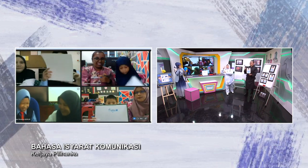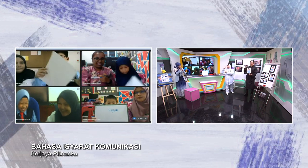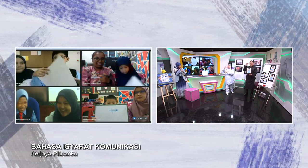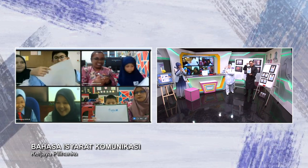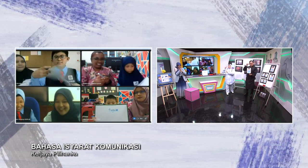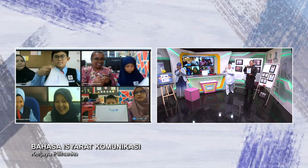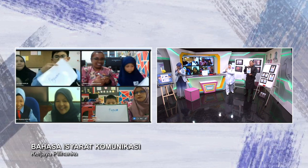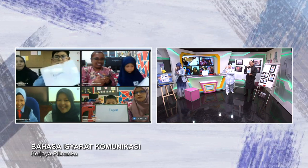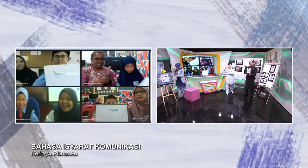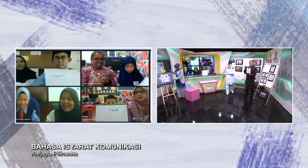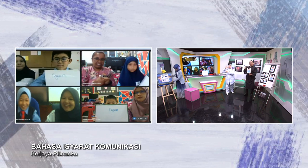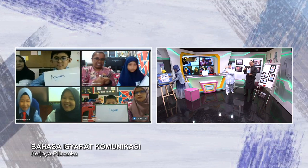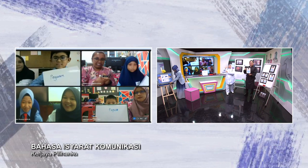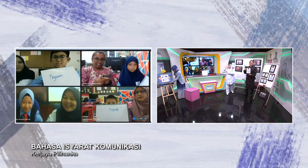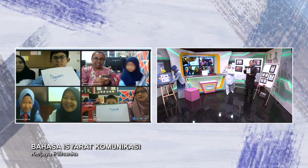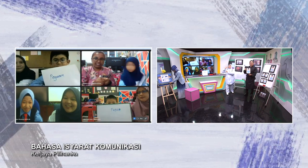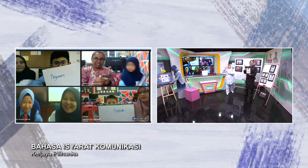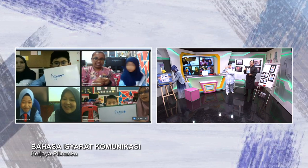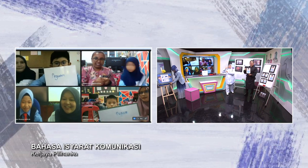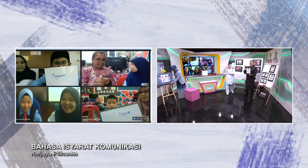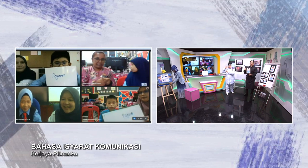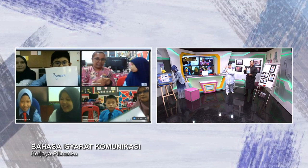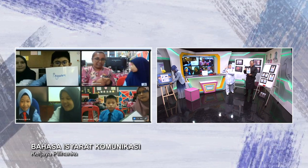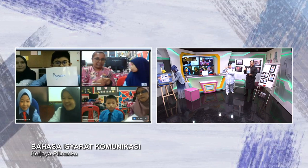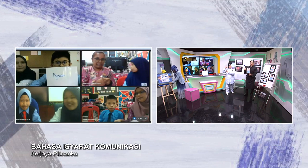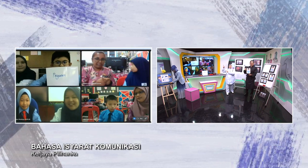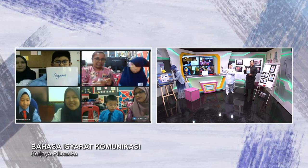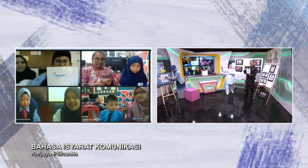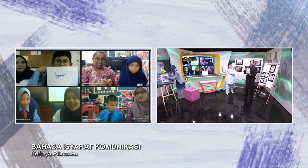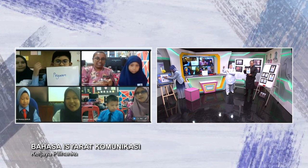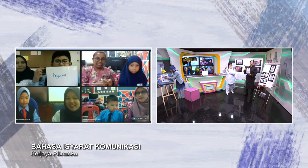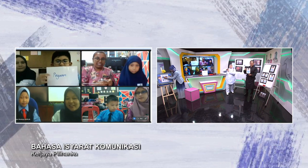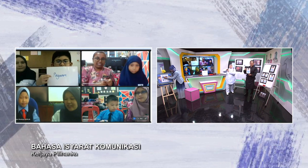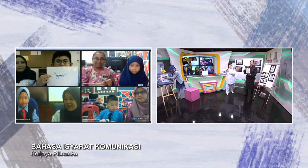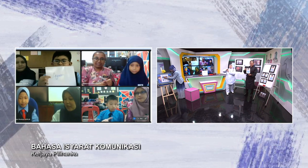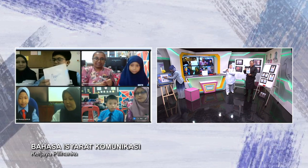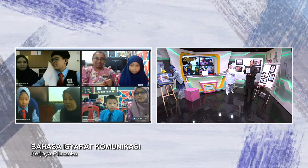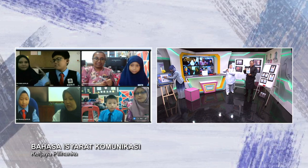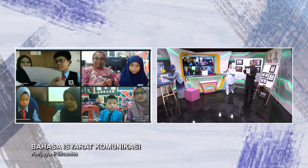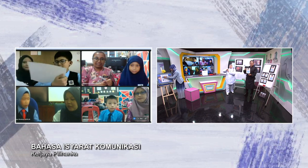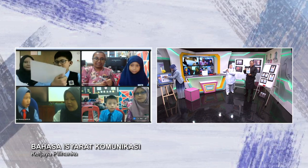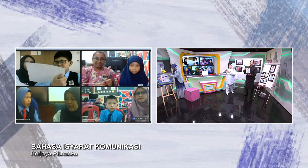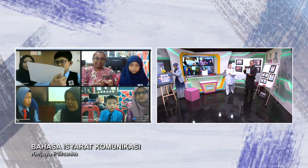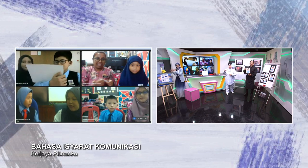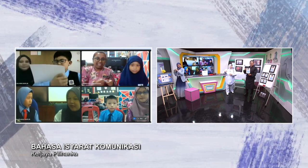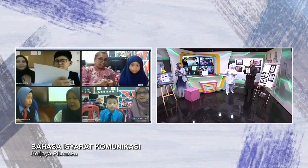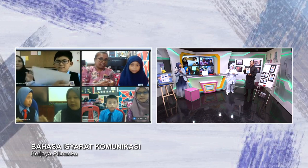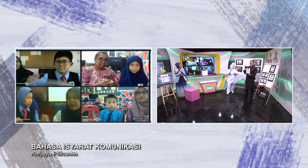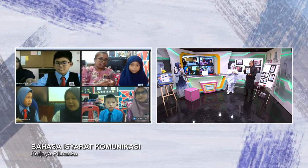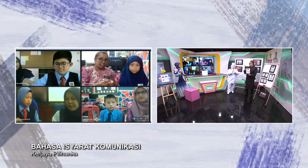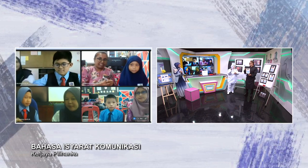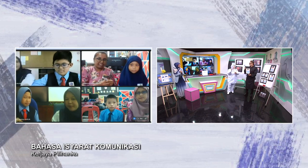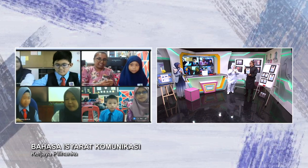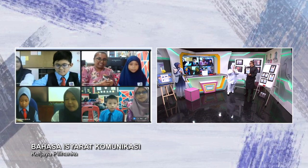Imping betul. Imping betul. Kalisha. Kalisha satu mata. Okey. Nampak